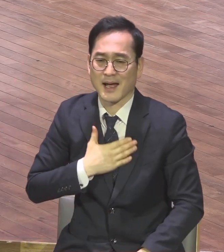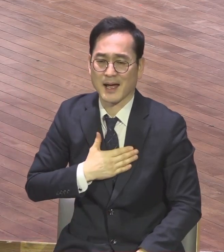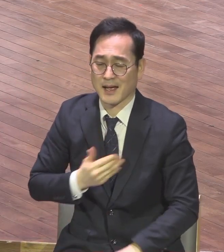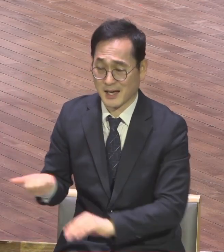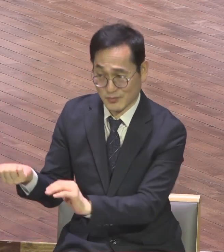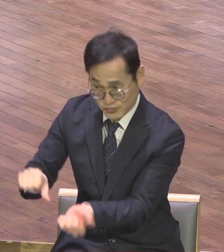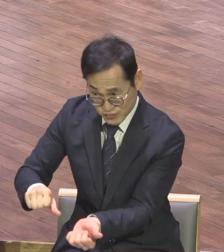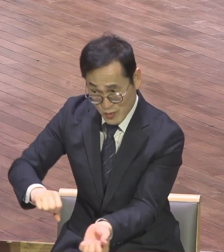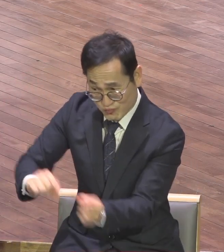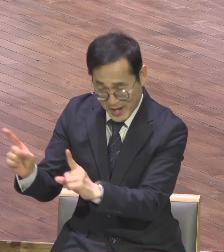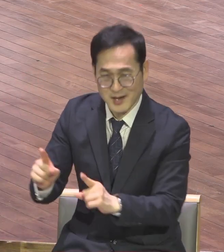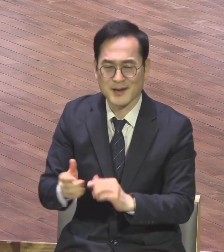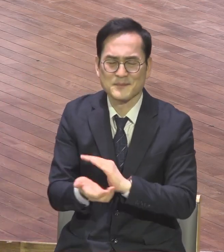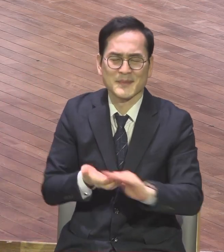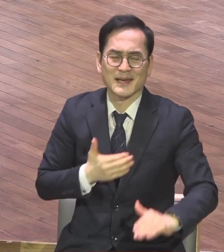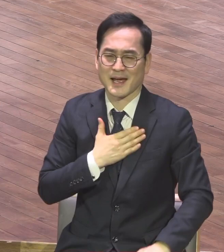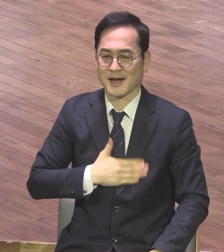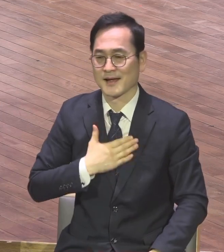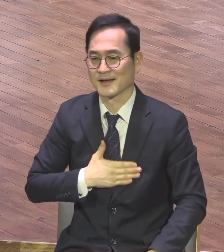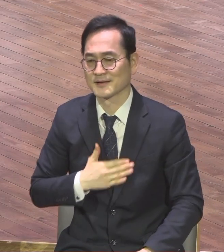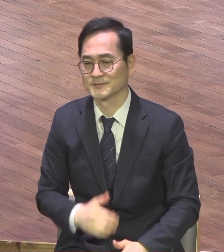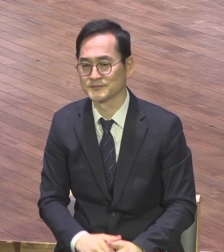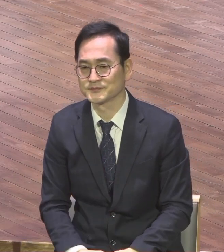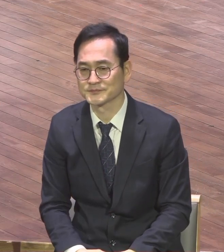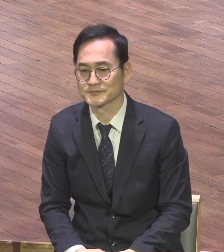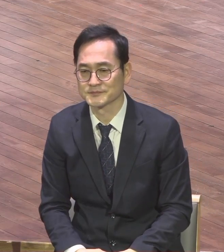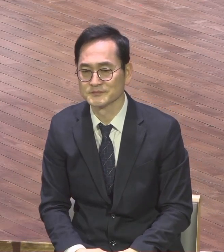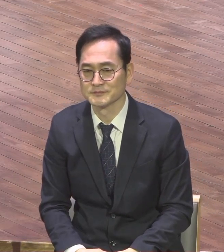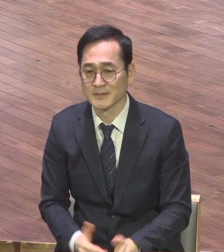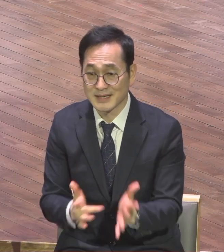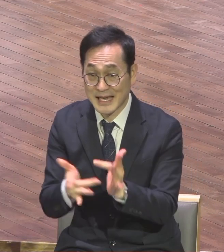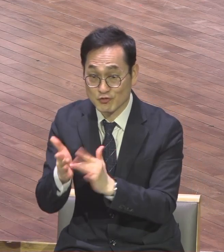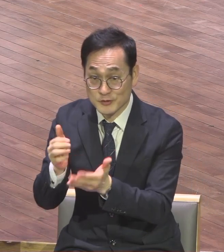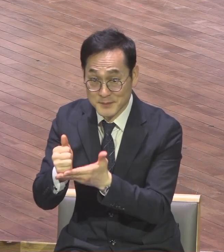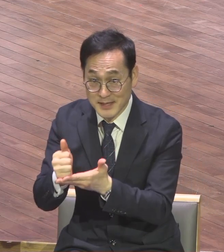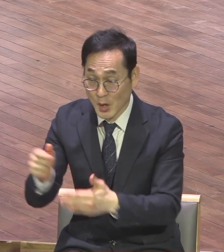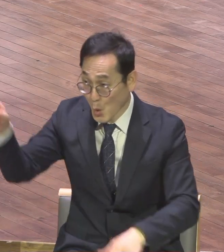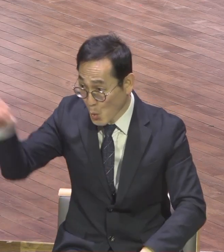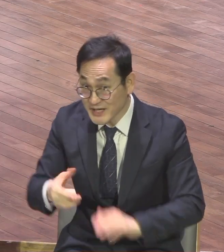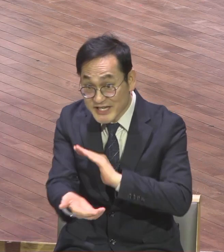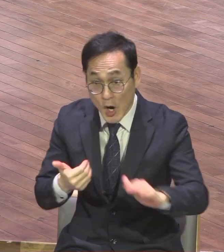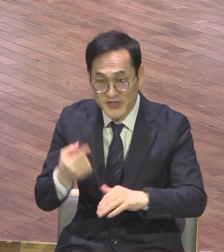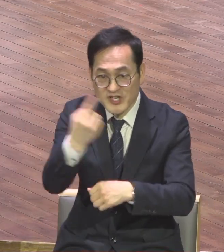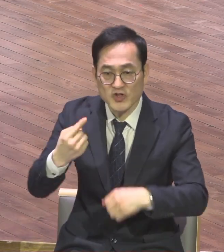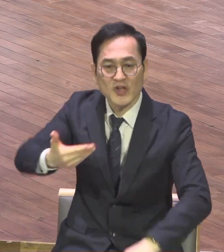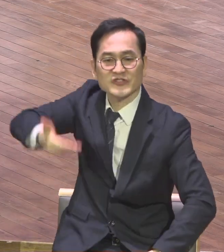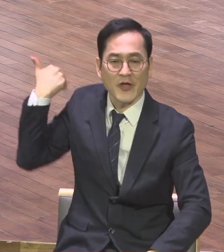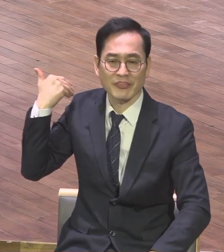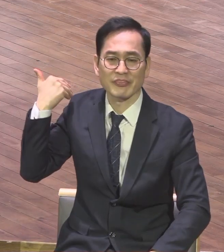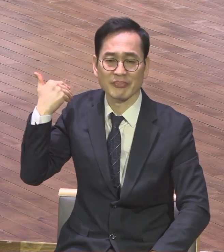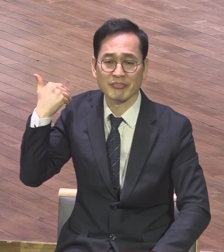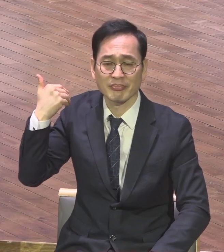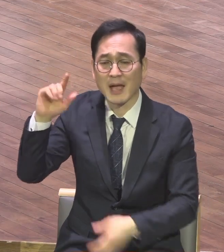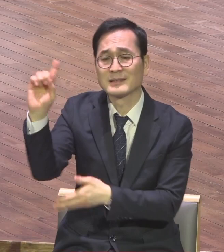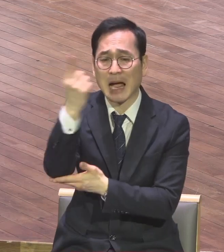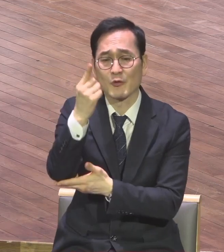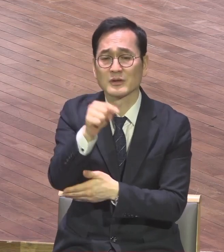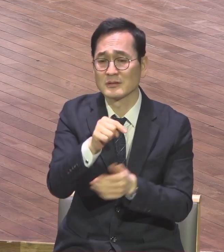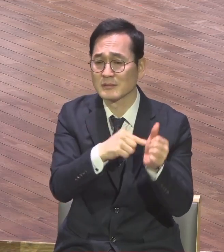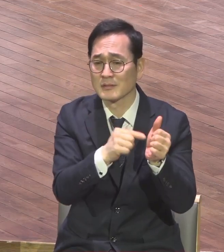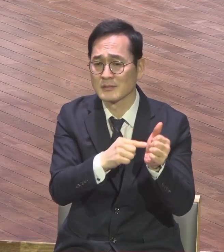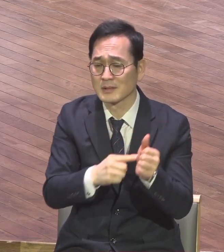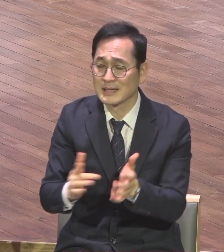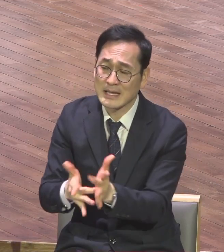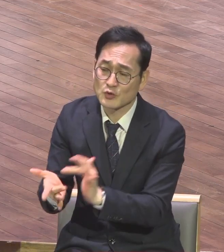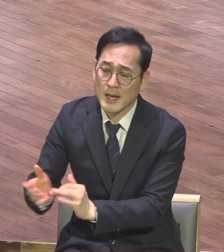미리 알았다는 것입니다. 예수님께서 이 땅에 오시기 천년 전에 이미 다윗은 예수님의 이 부활신앙을 가지고